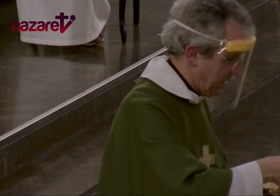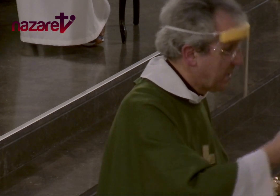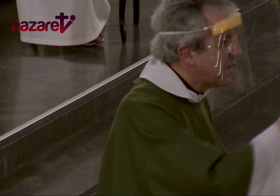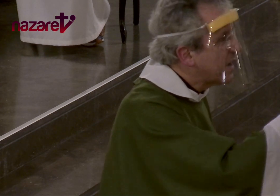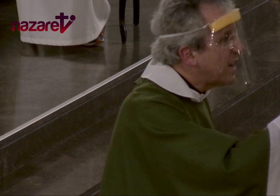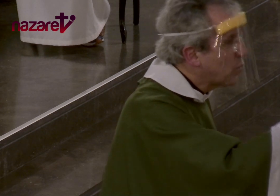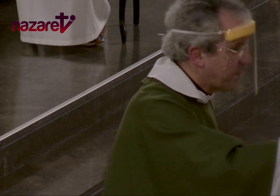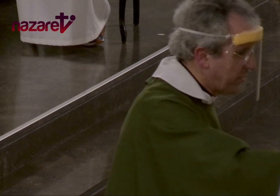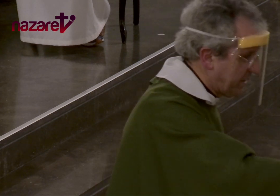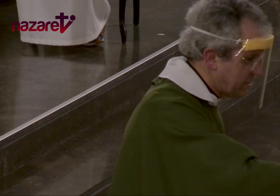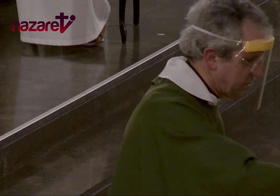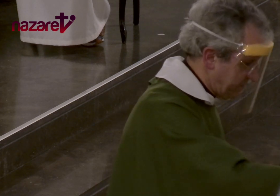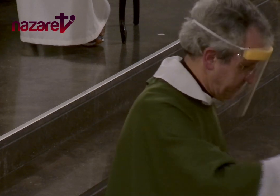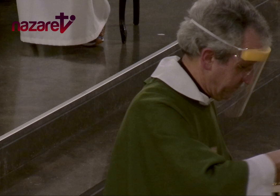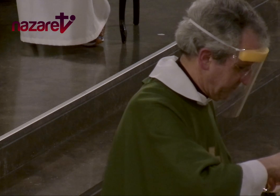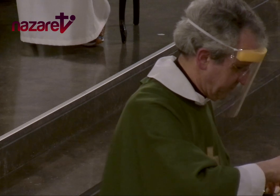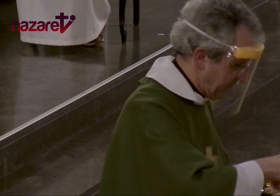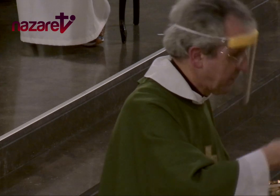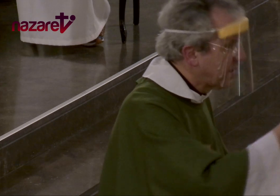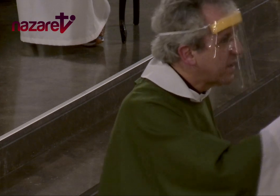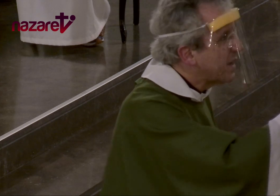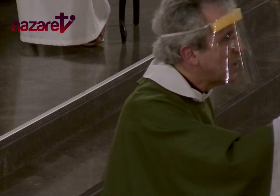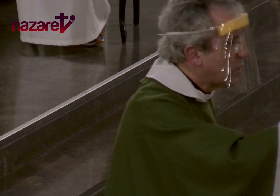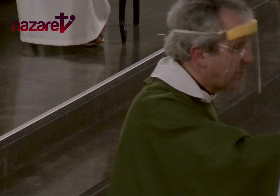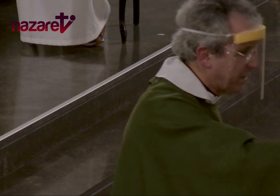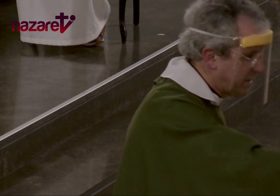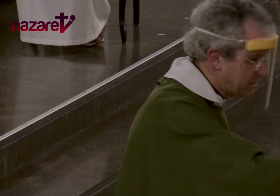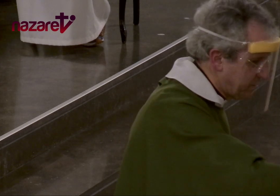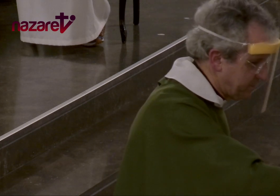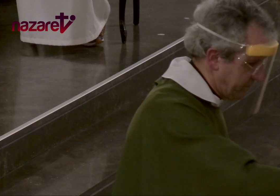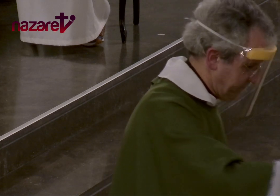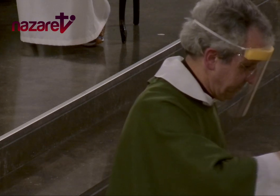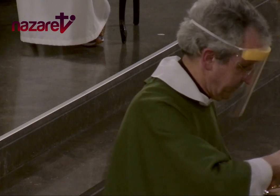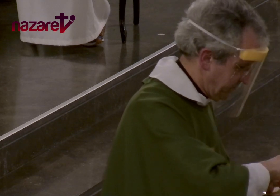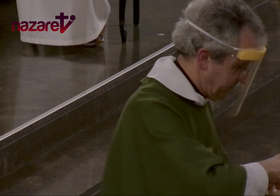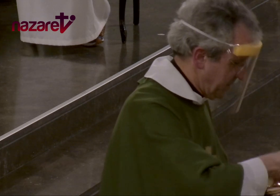que siempre señor y yo y